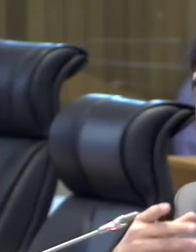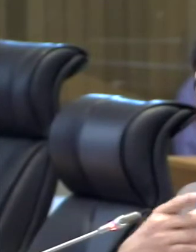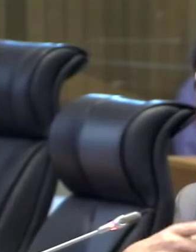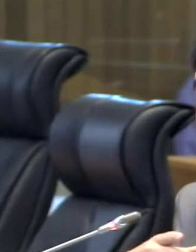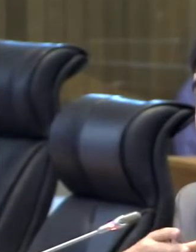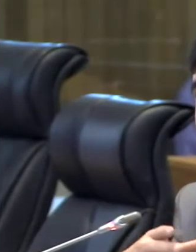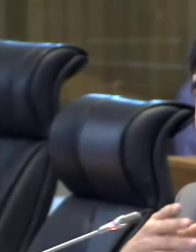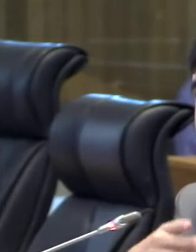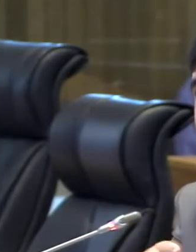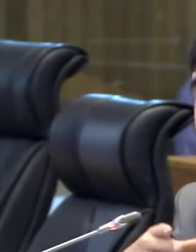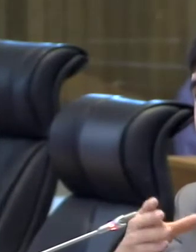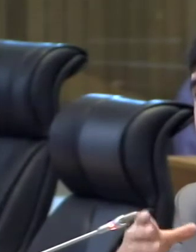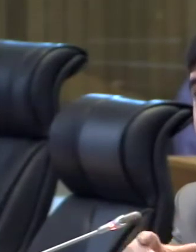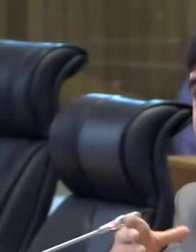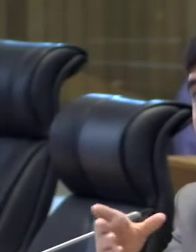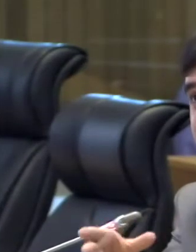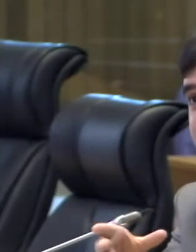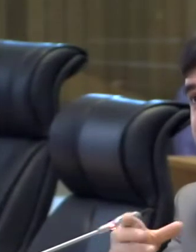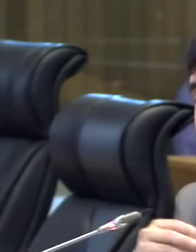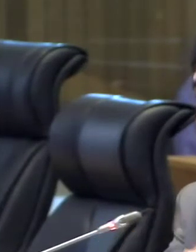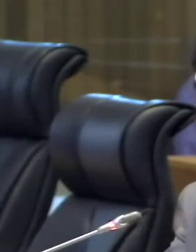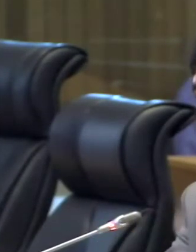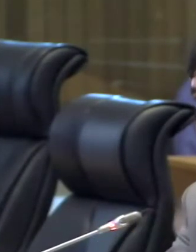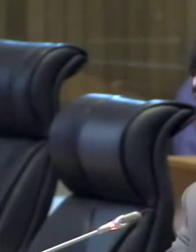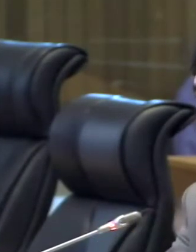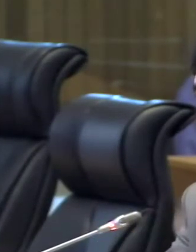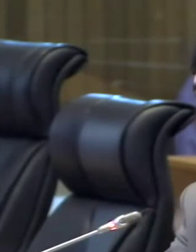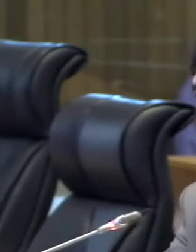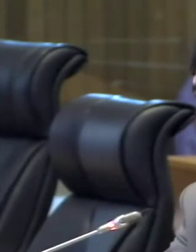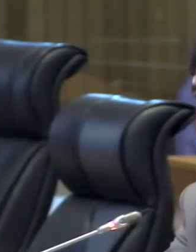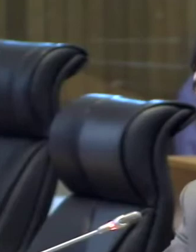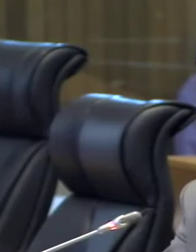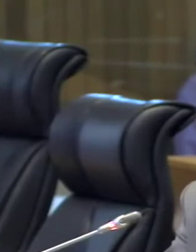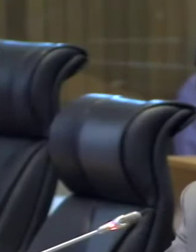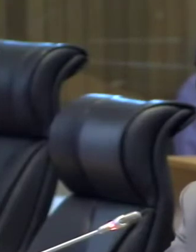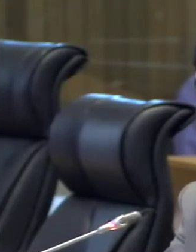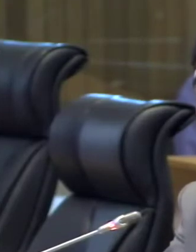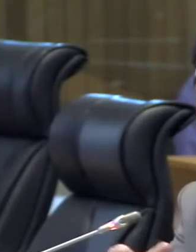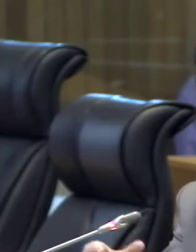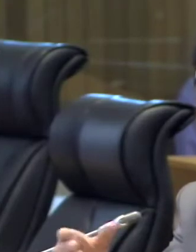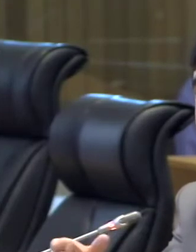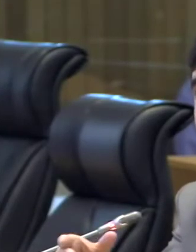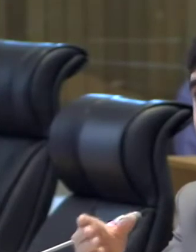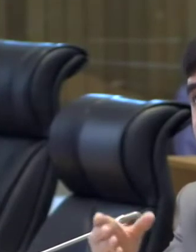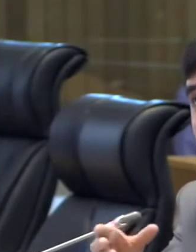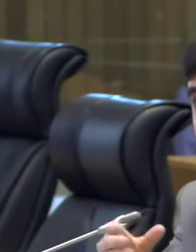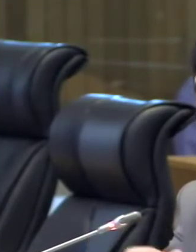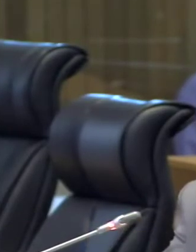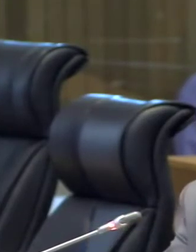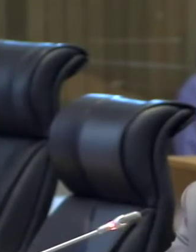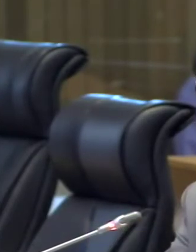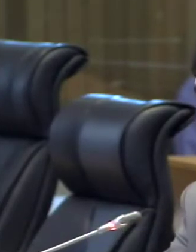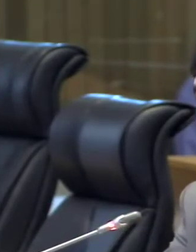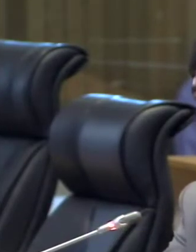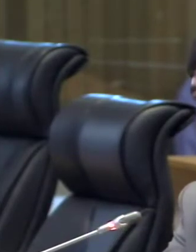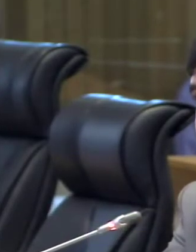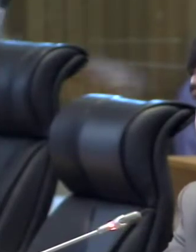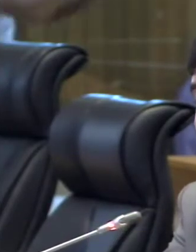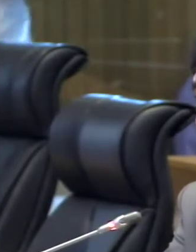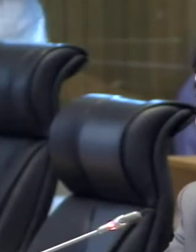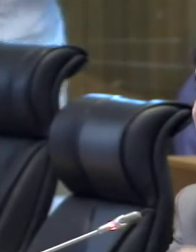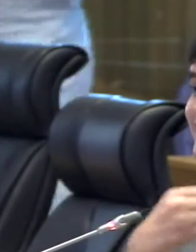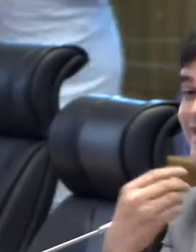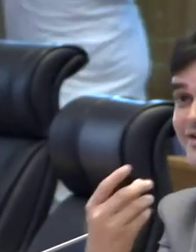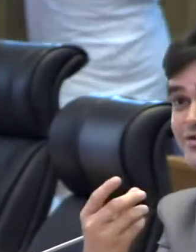vida, pela sua capacidade técnica, política e administrativa, não era possível um outro resultado que não esse,